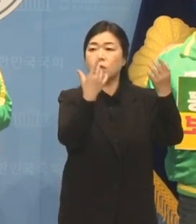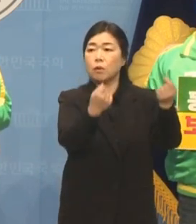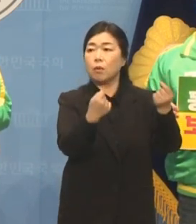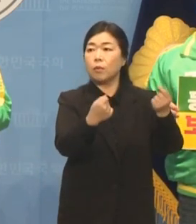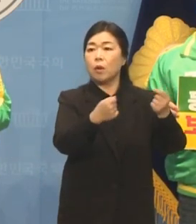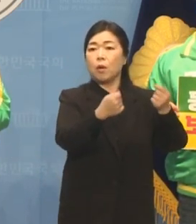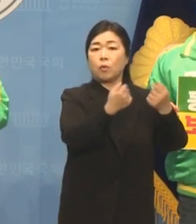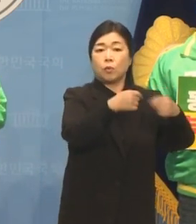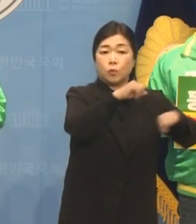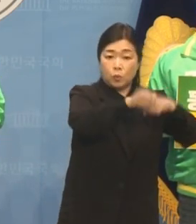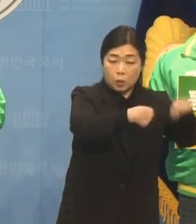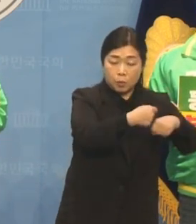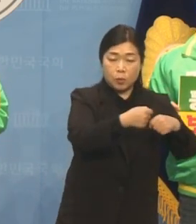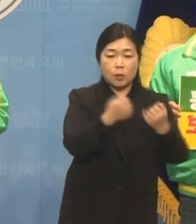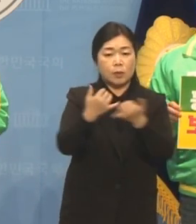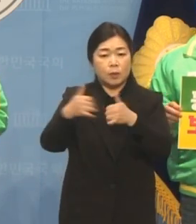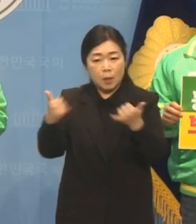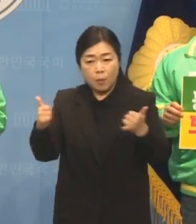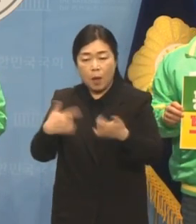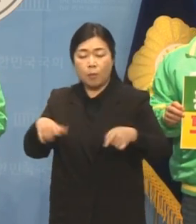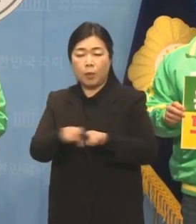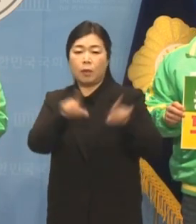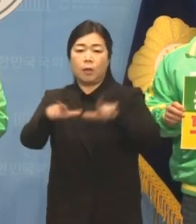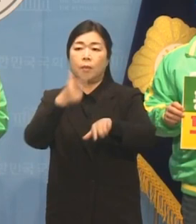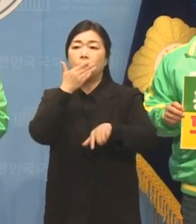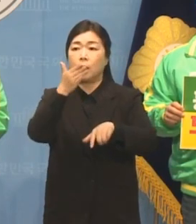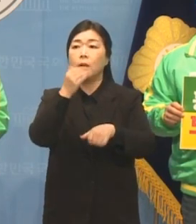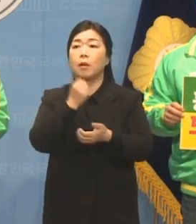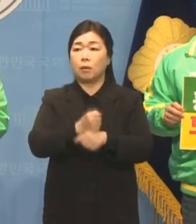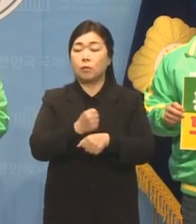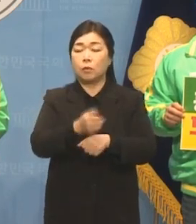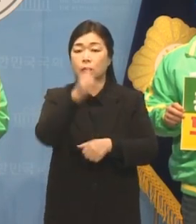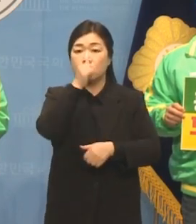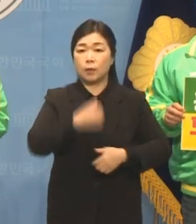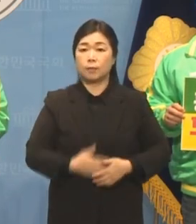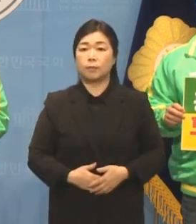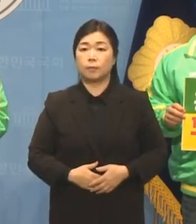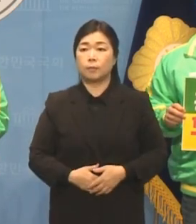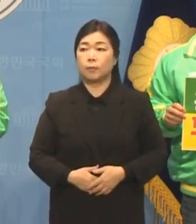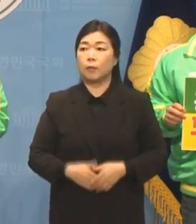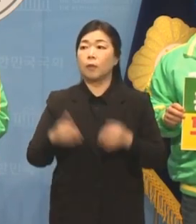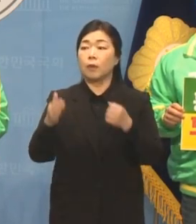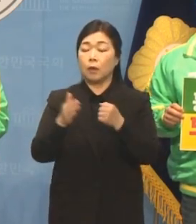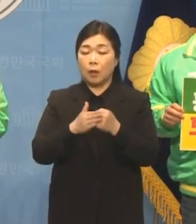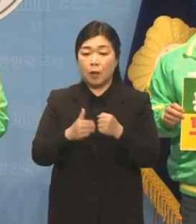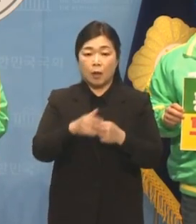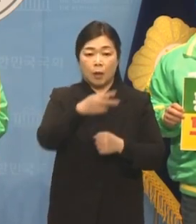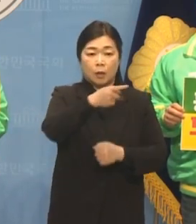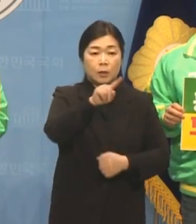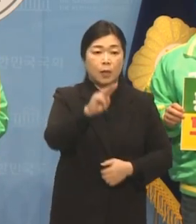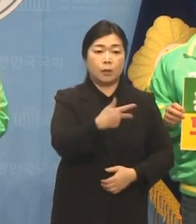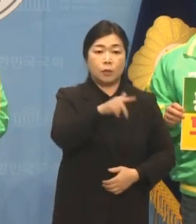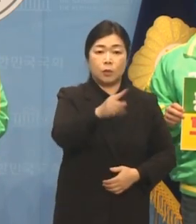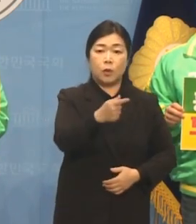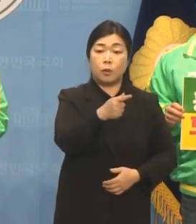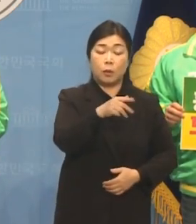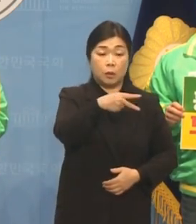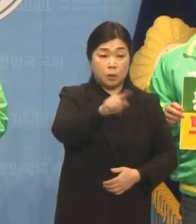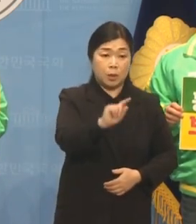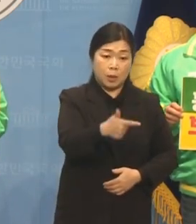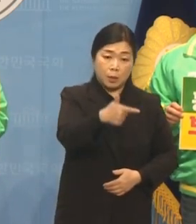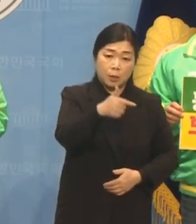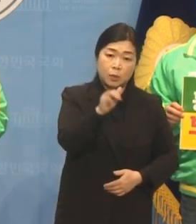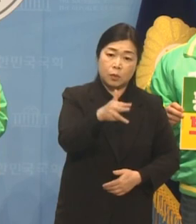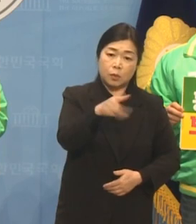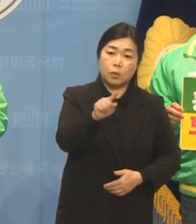있습니다. 녹색정의당은 동물보호법 개정을 통해 산천어 축제와 소싸움 등을 비롯하여 동물의